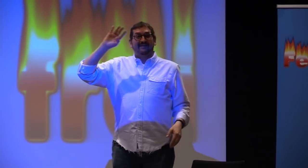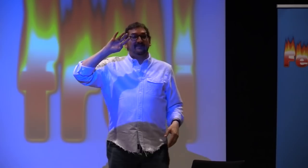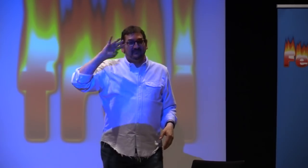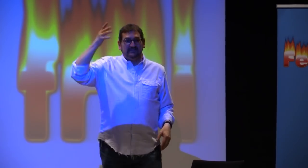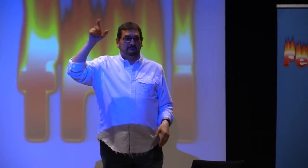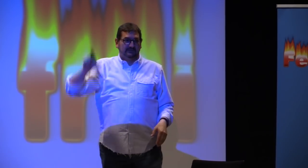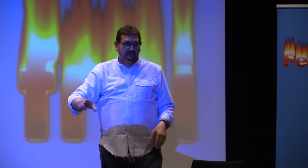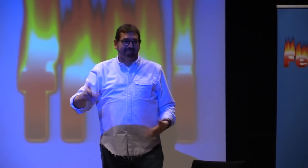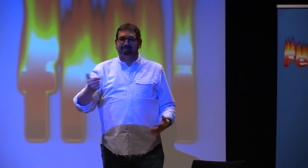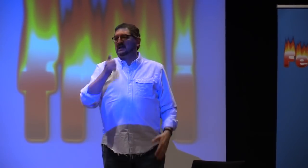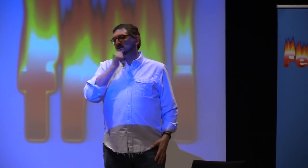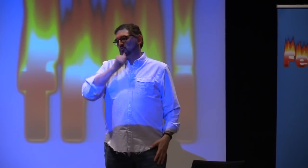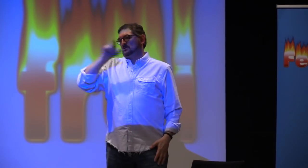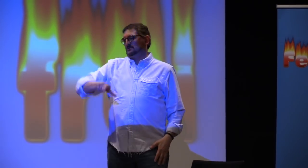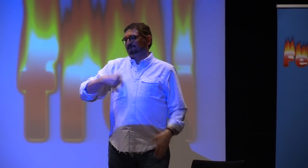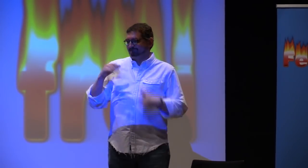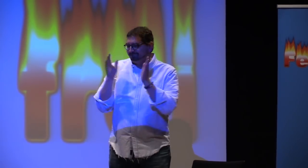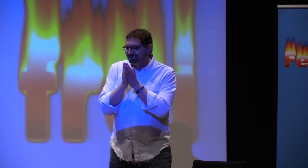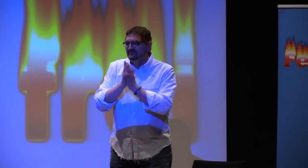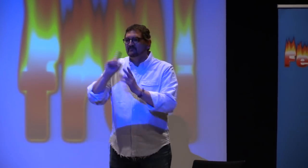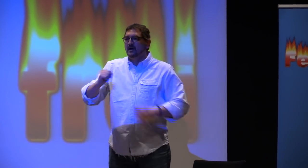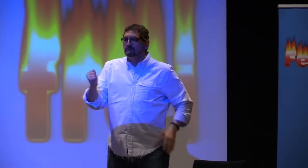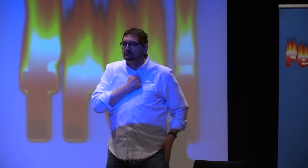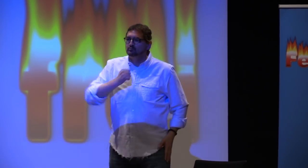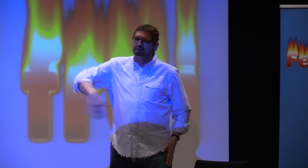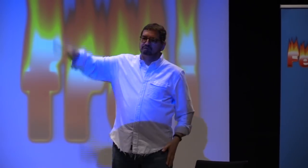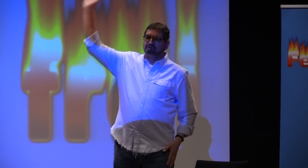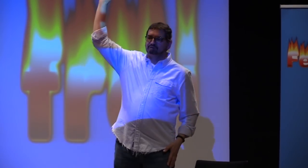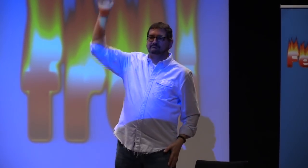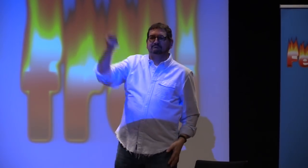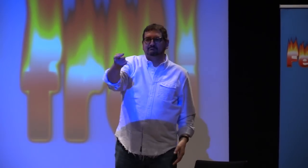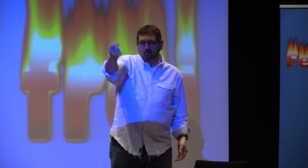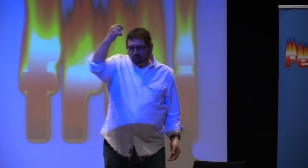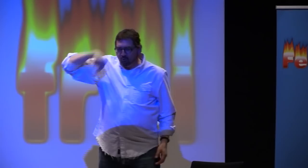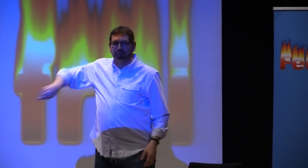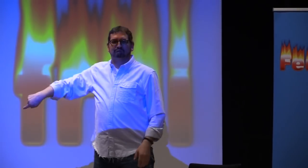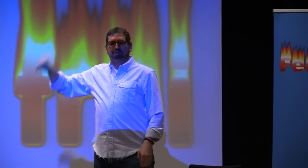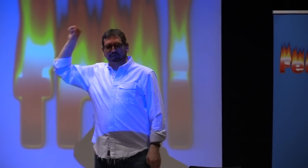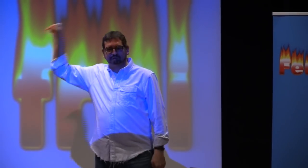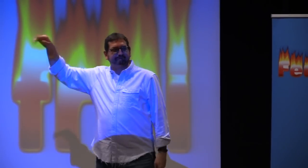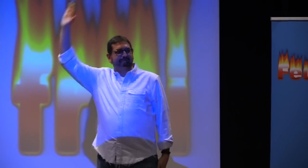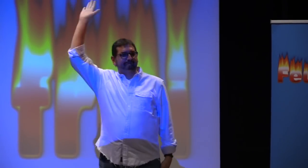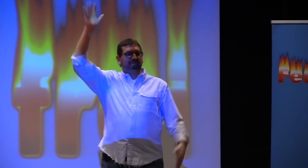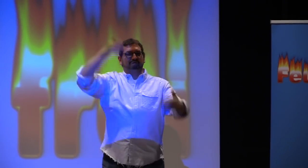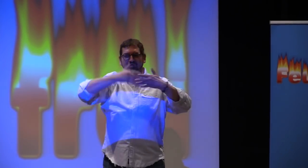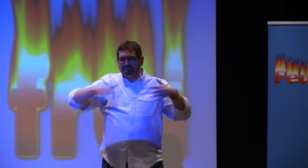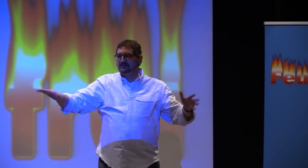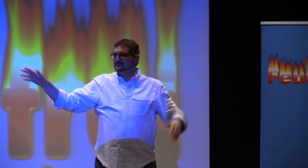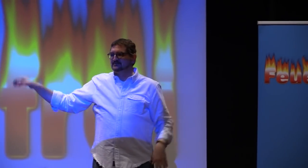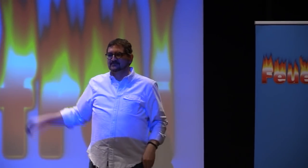ein Platz frei und der ist wie immer für einen Teilnehmer aus dem Publikum gedacht, am liebsten natürlich auch ein Vertreter